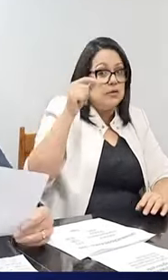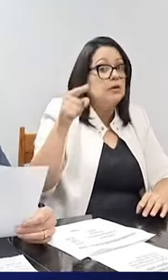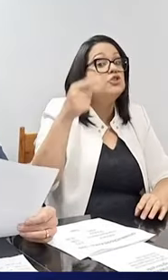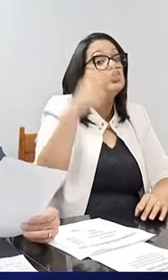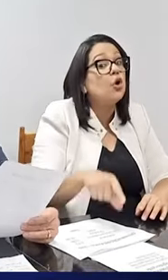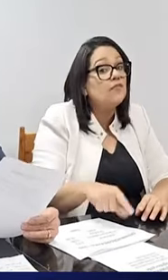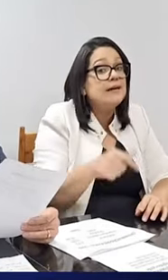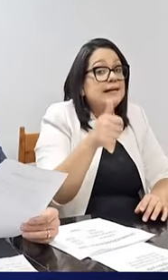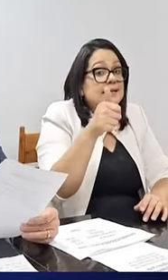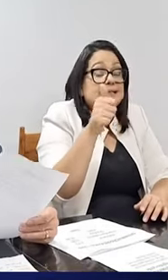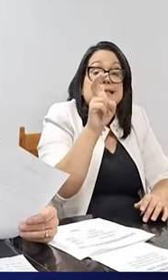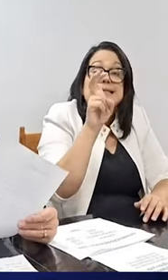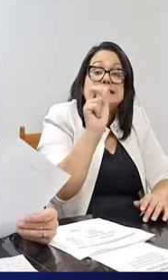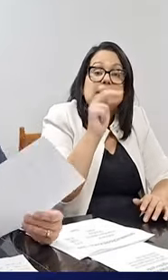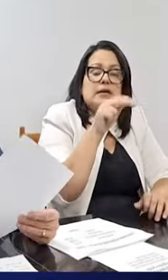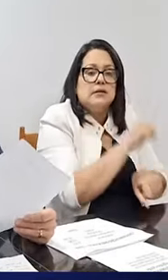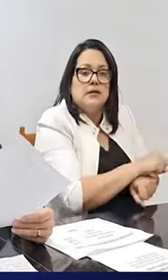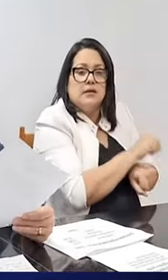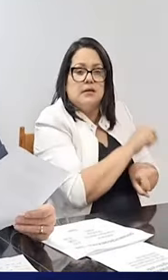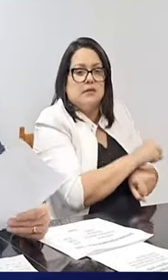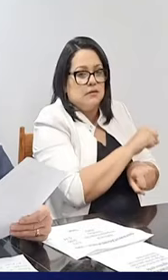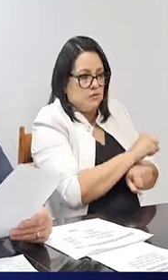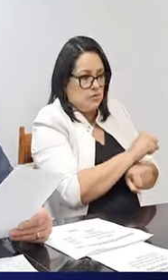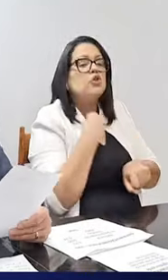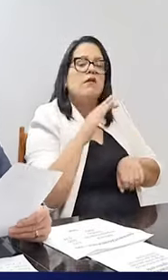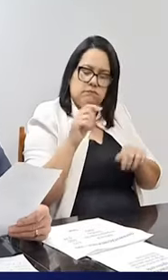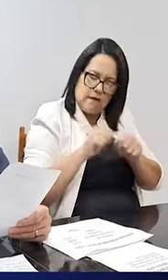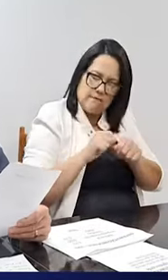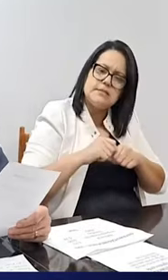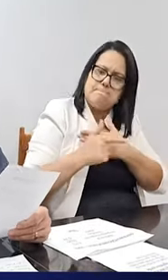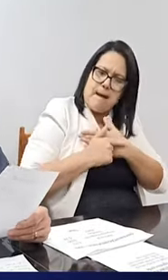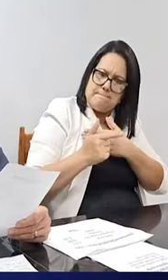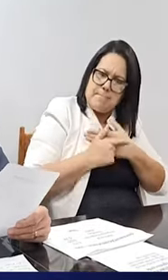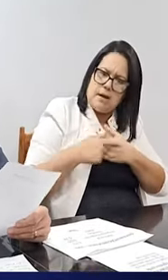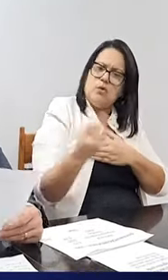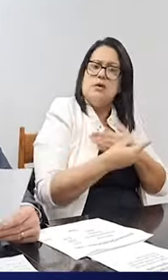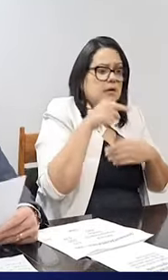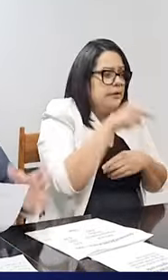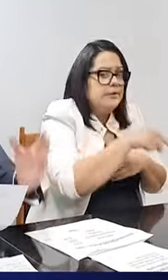fila. Tá? Nós vamos fazer a nossa parte. Isso é emprego, é desenvolvimento e